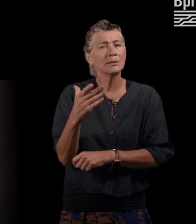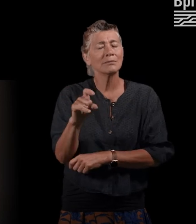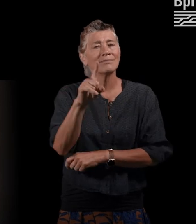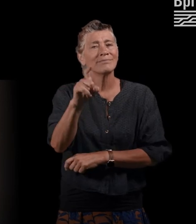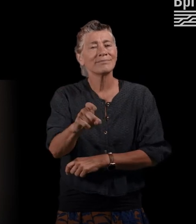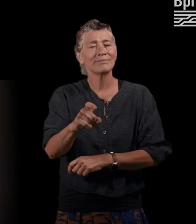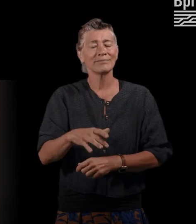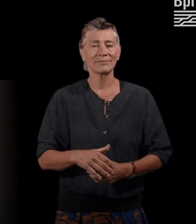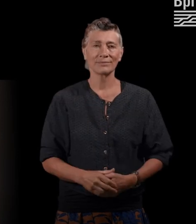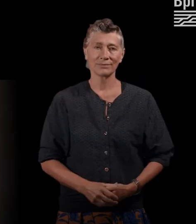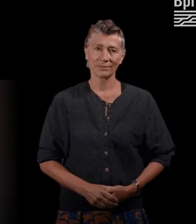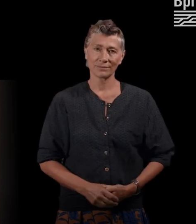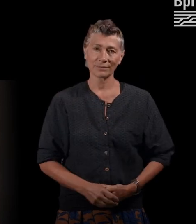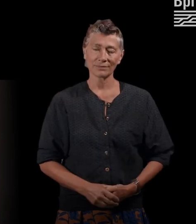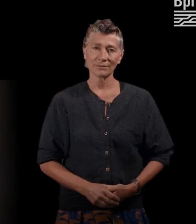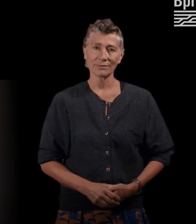dans la ville